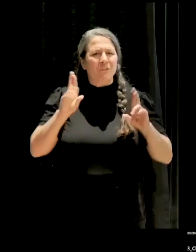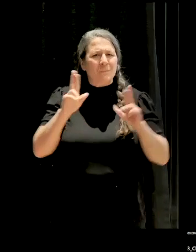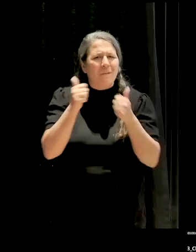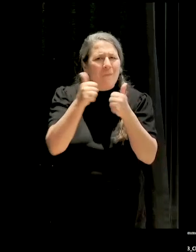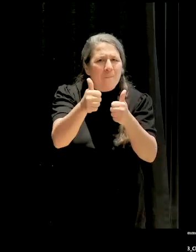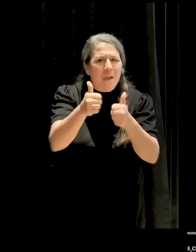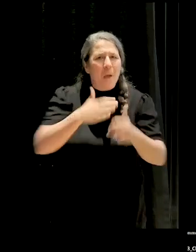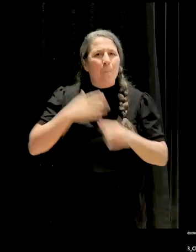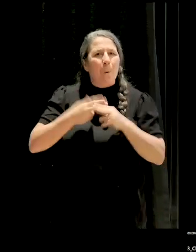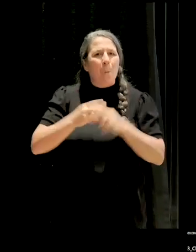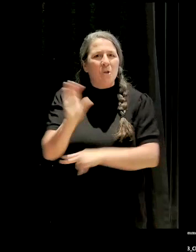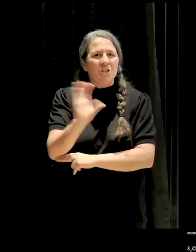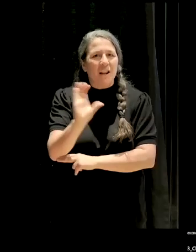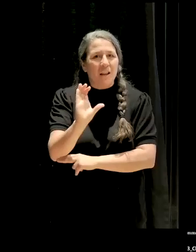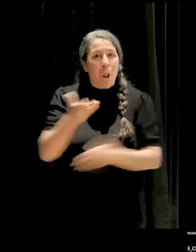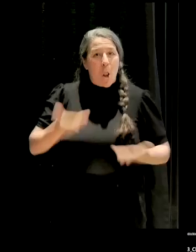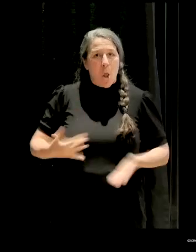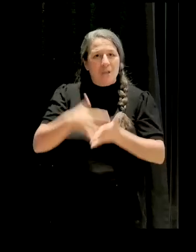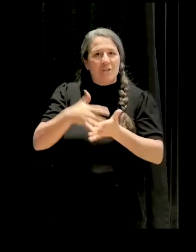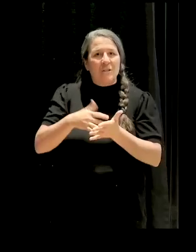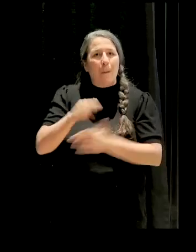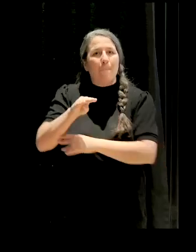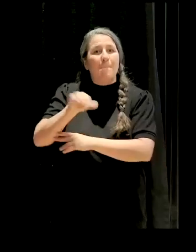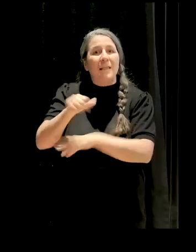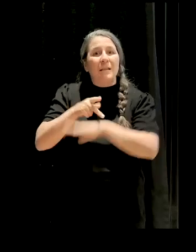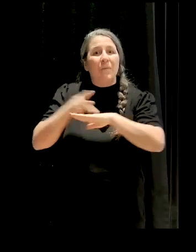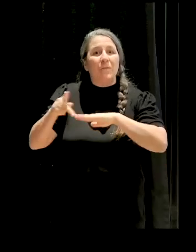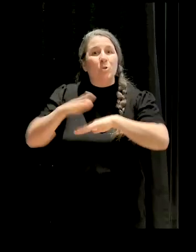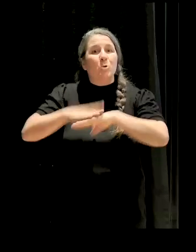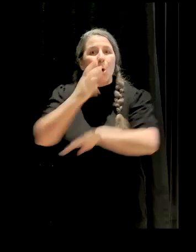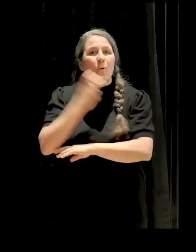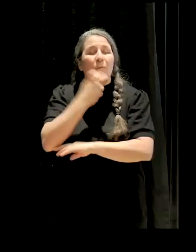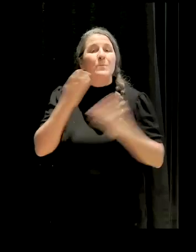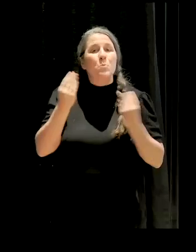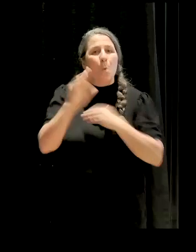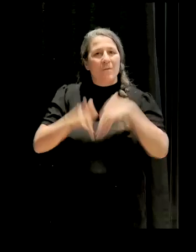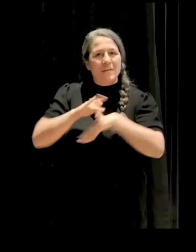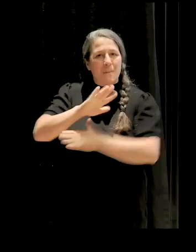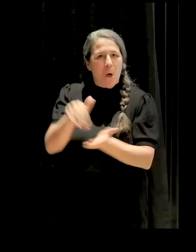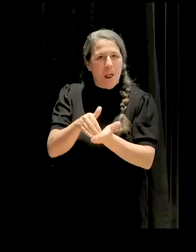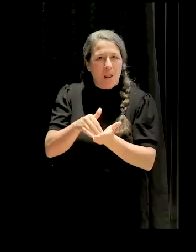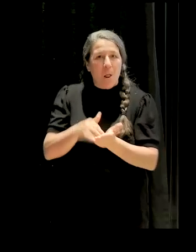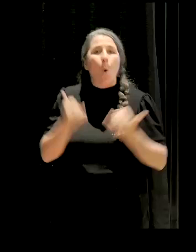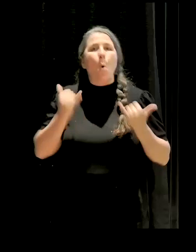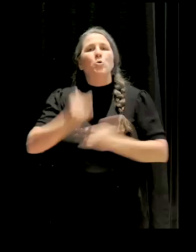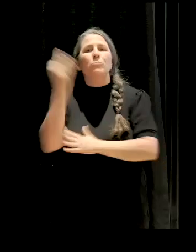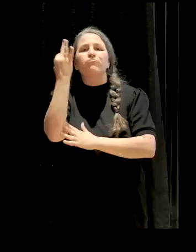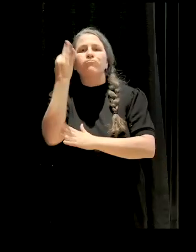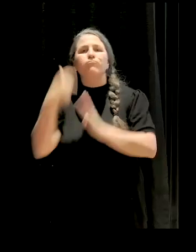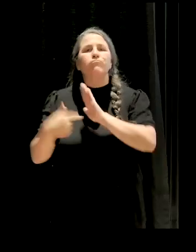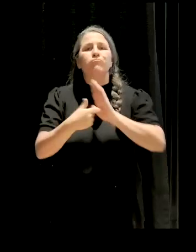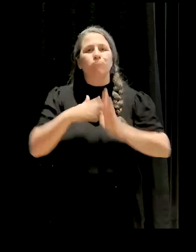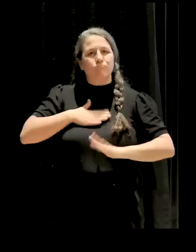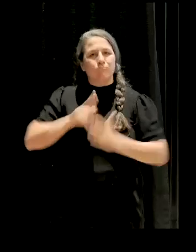Je m'appelle Charline, puis je suis présentement étudiante à la maîtrise professionnelle en orthophonie à l'Université de Montréal. Aujourd'hui, dans le fond, je vais vous présenter notre projet de